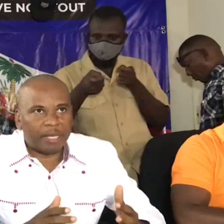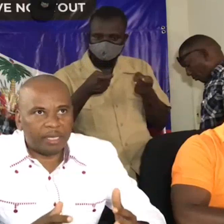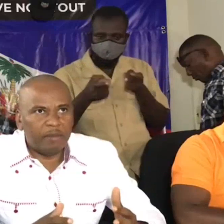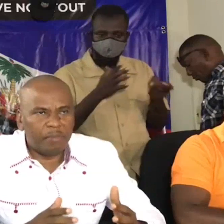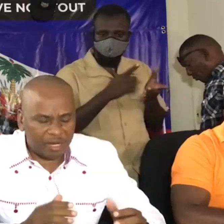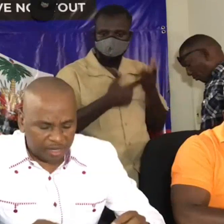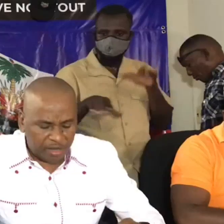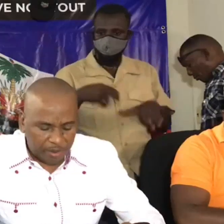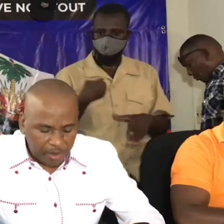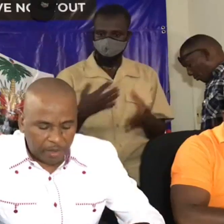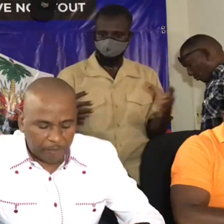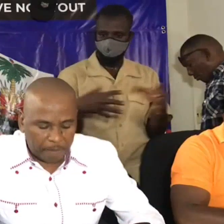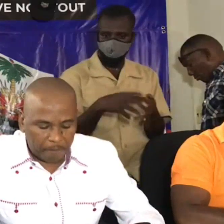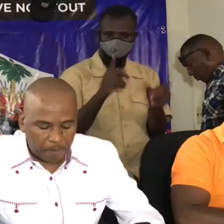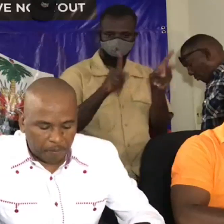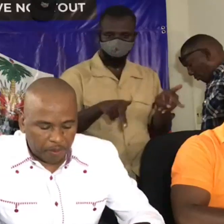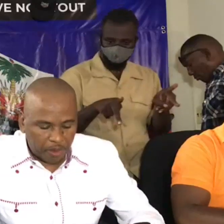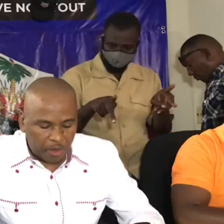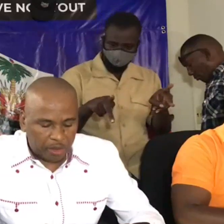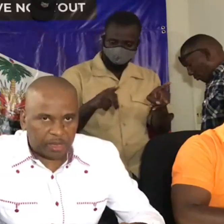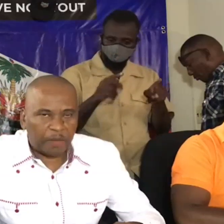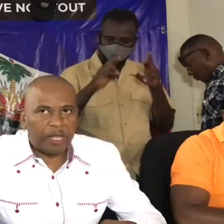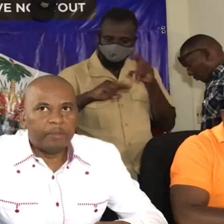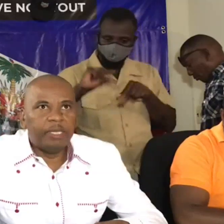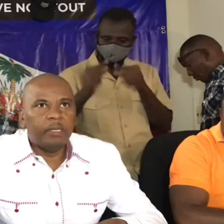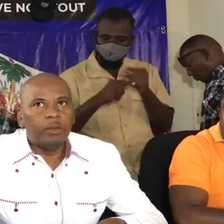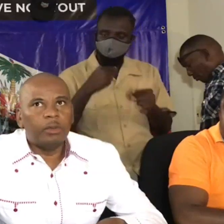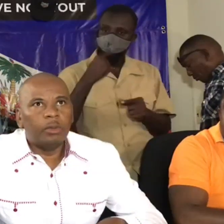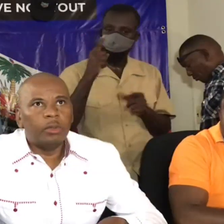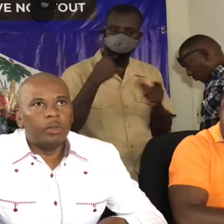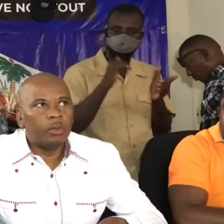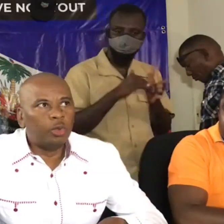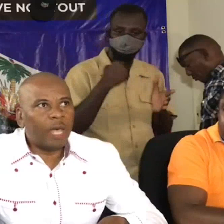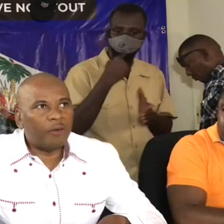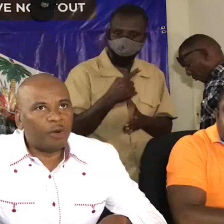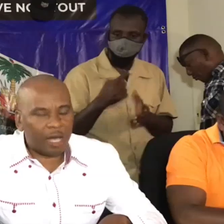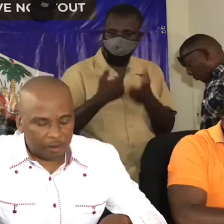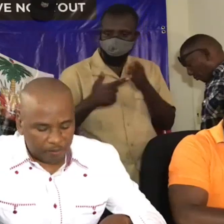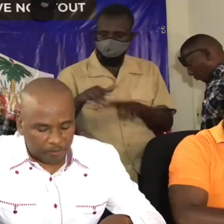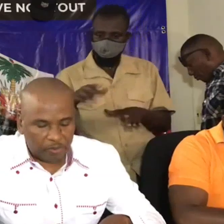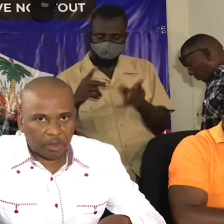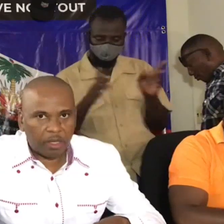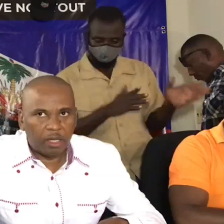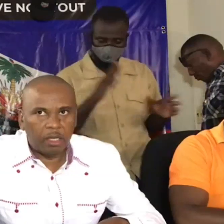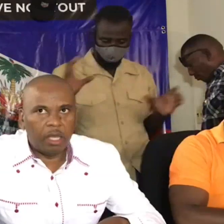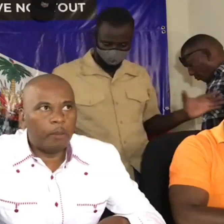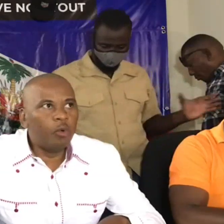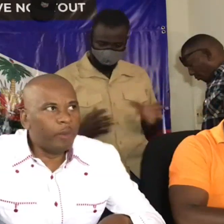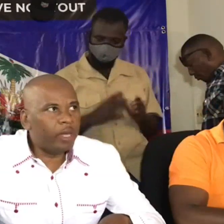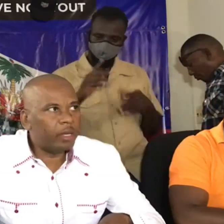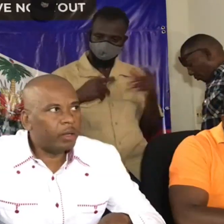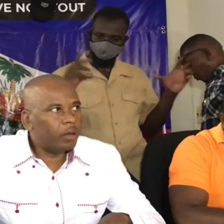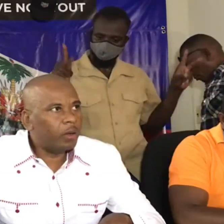qui a passé plus mal en tant que pays. C'est ça que fait Namdi, tout avocat qui